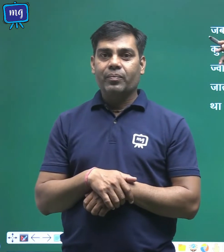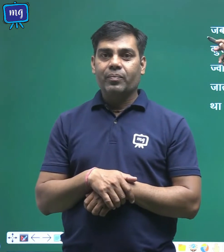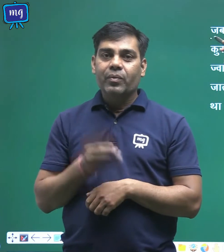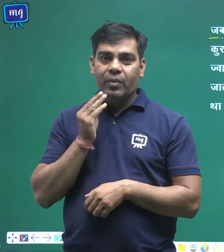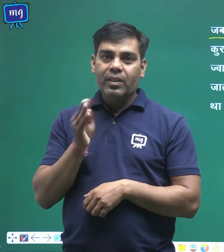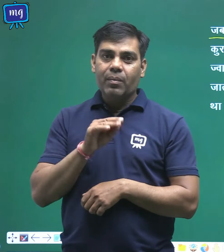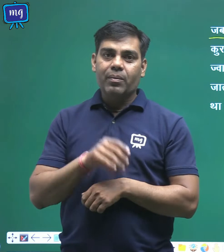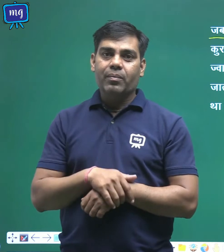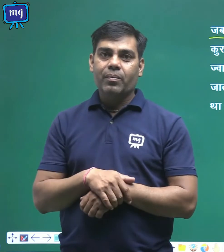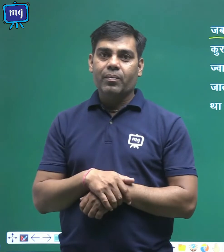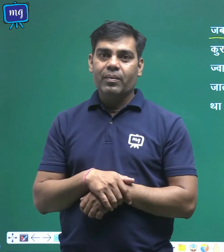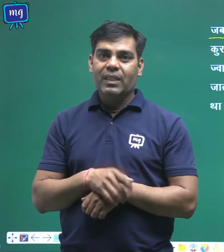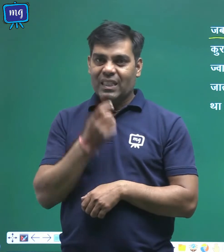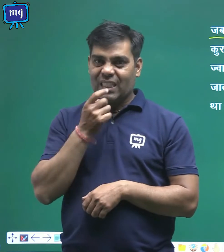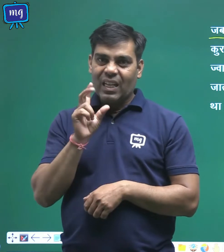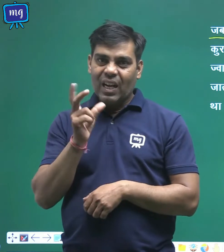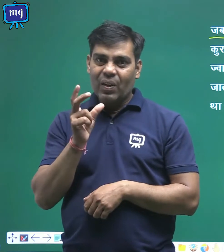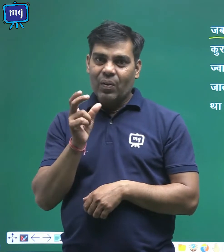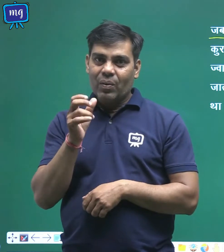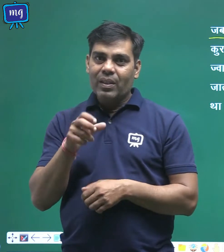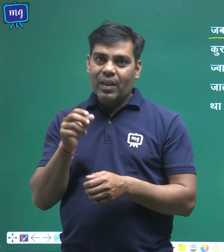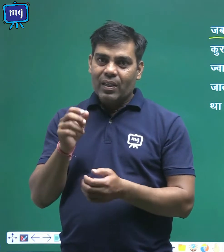जब अंडों से बच्चे